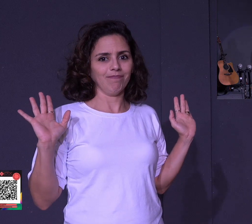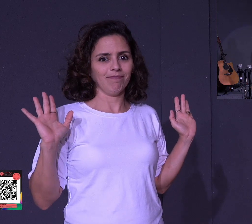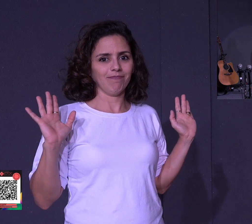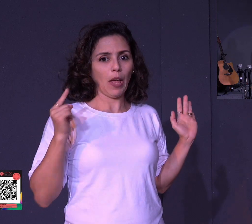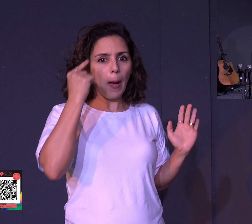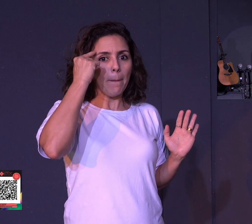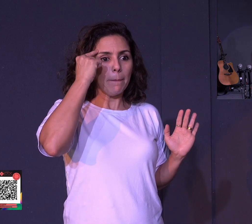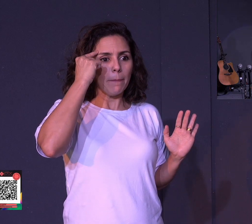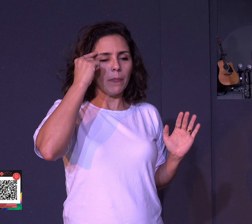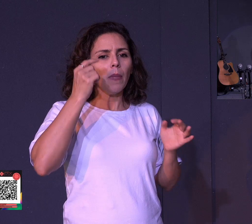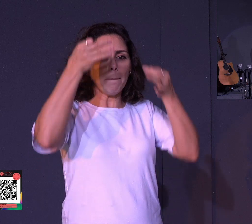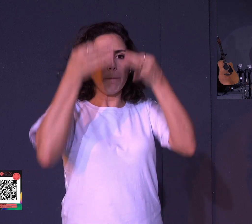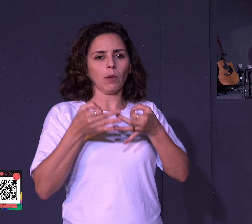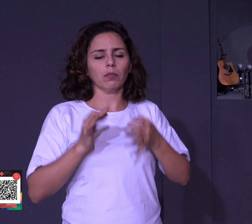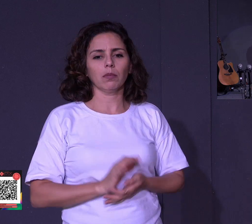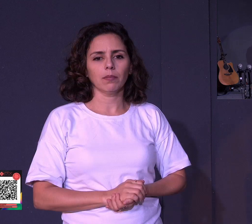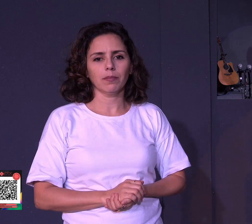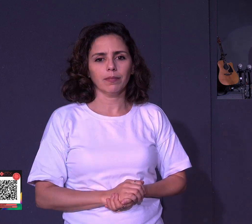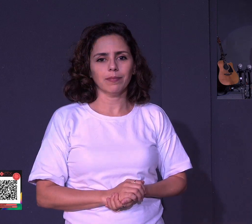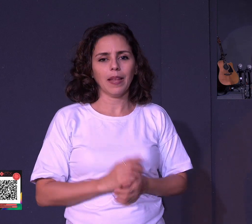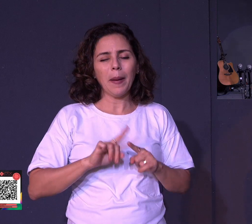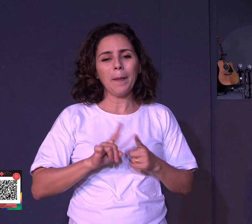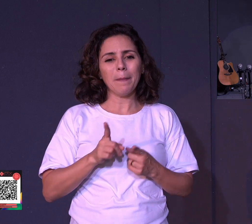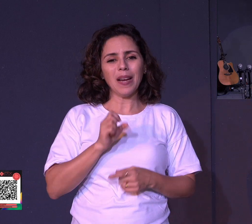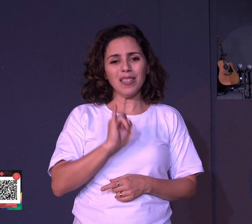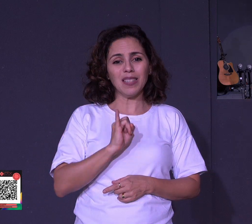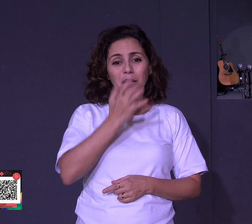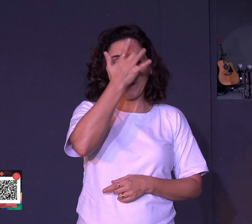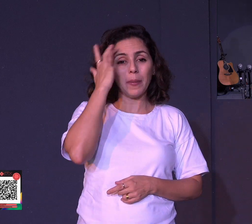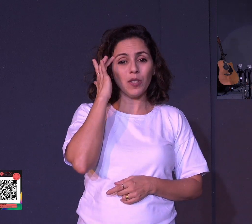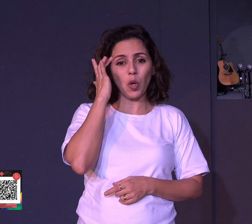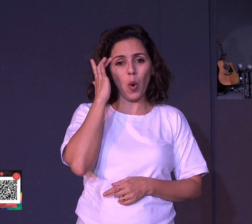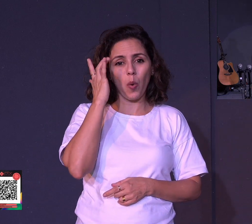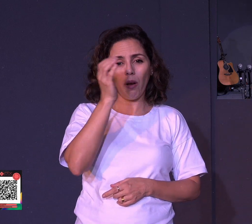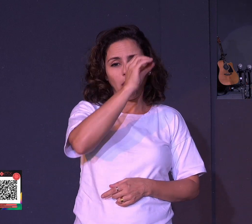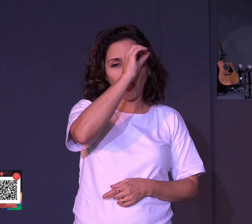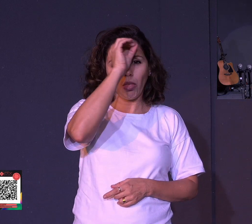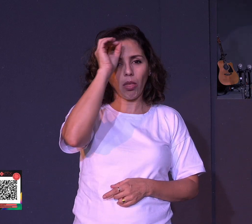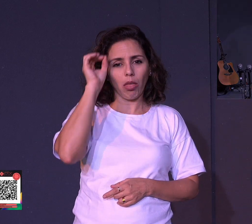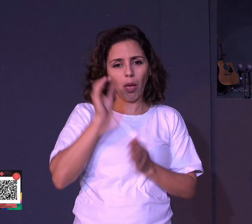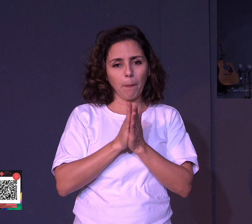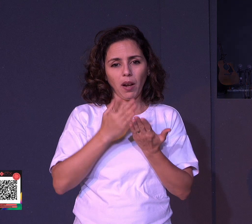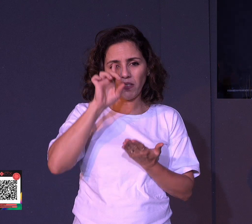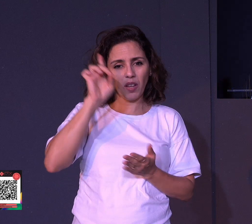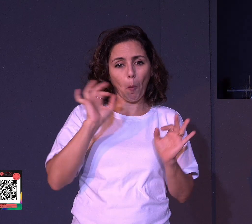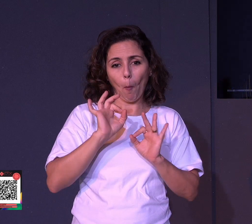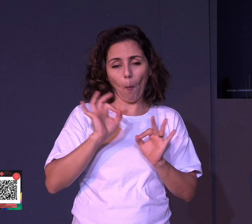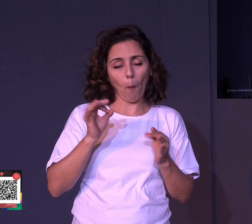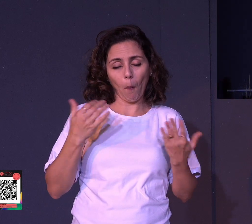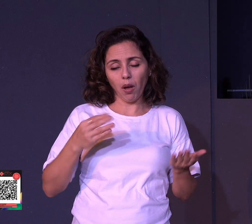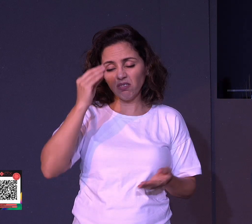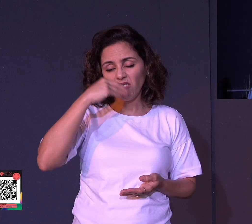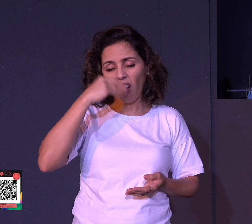depois de ter sido atraída, ela será seduzida, ela será arrastada, ela será